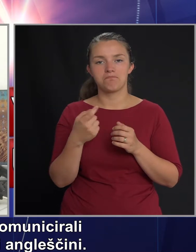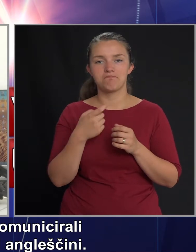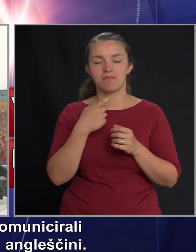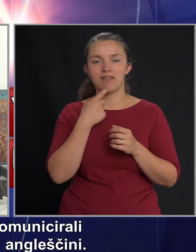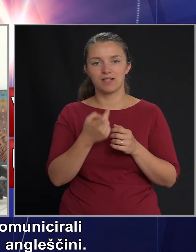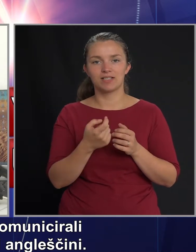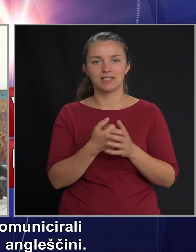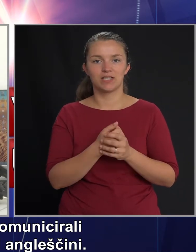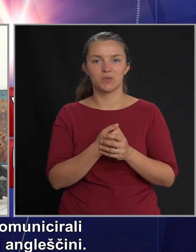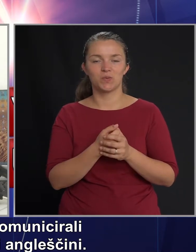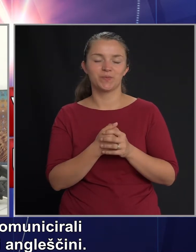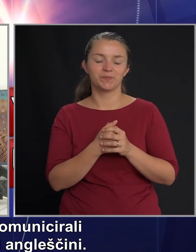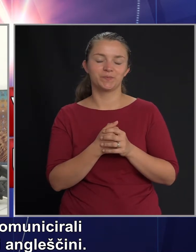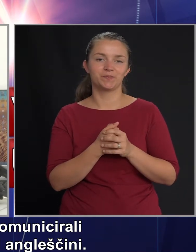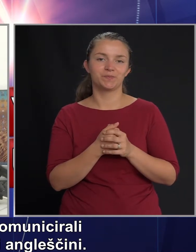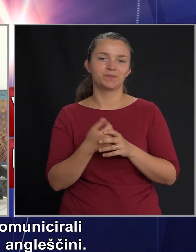srbskem jeziku.